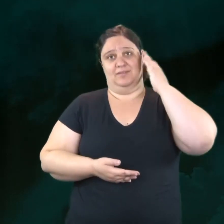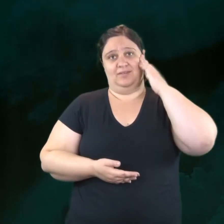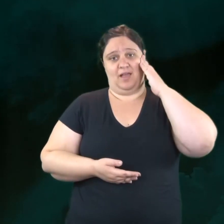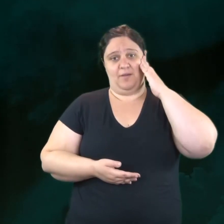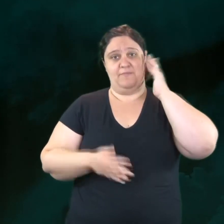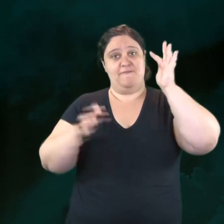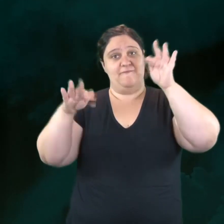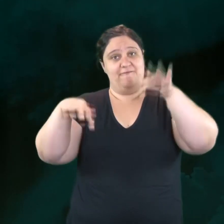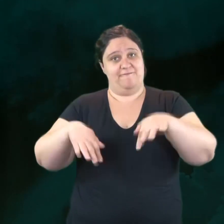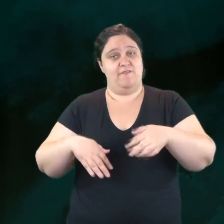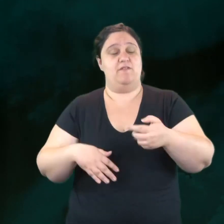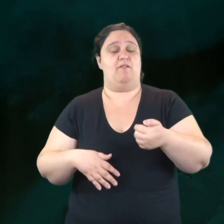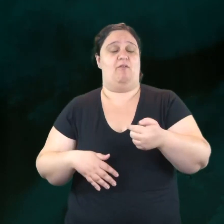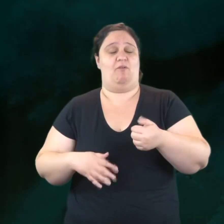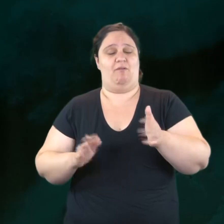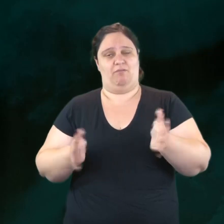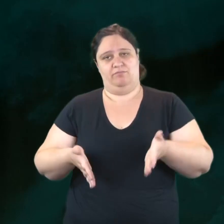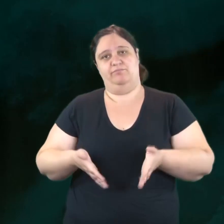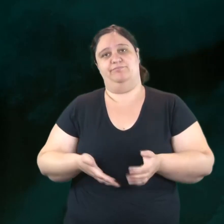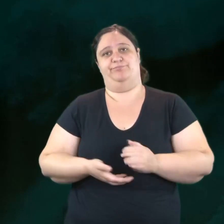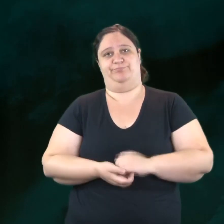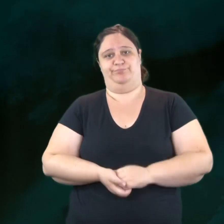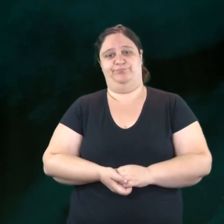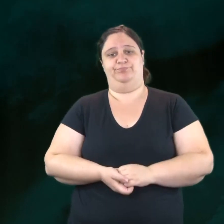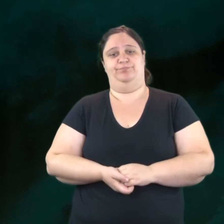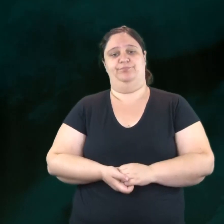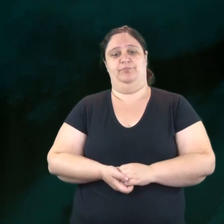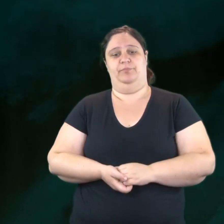chegando, os tempos finais estão chegando.